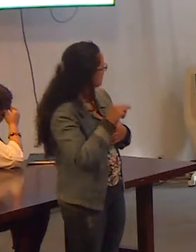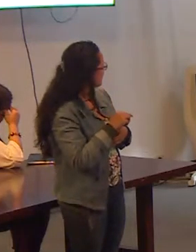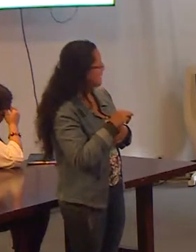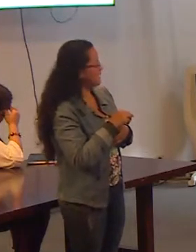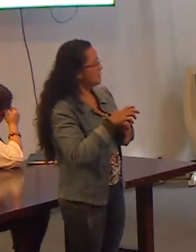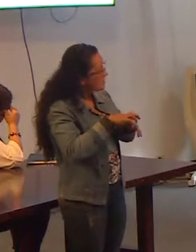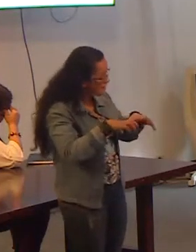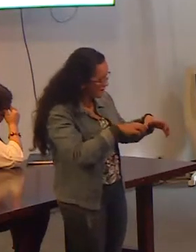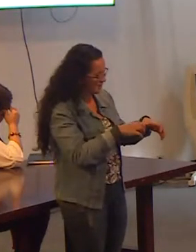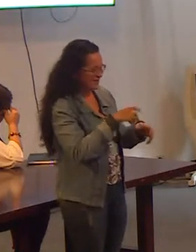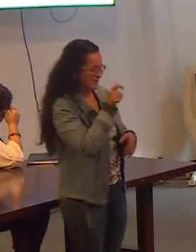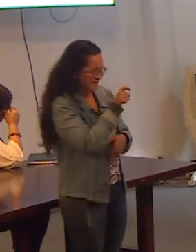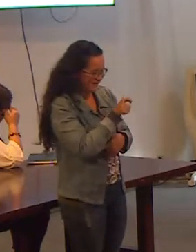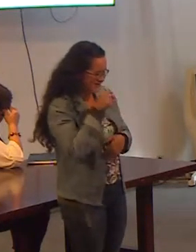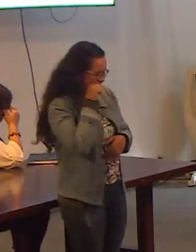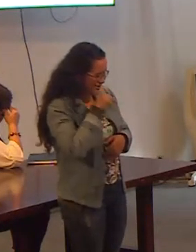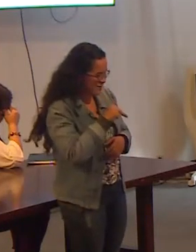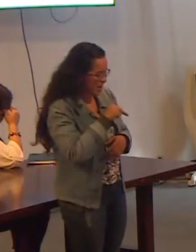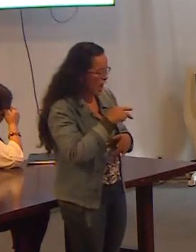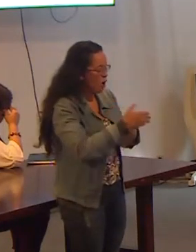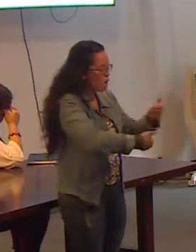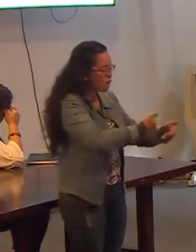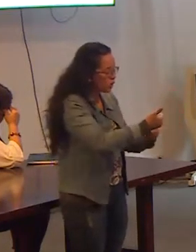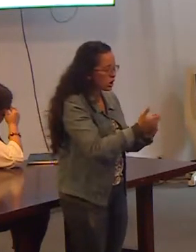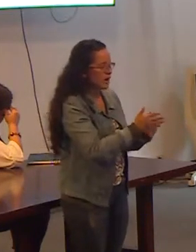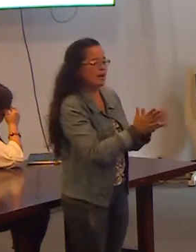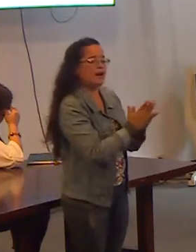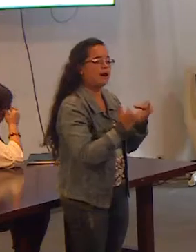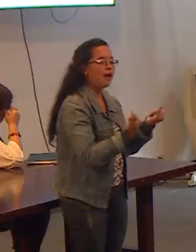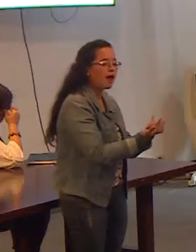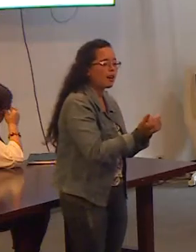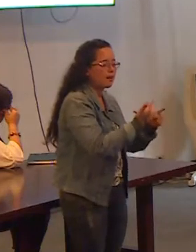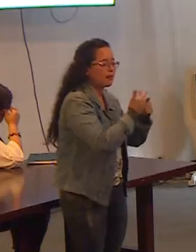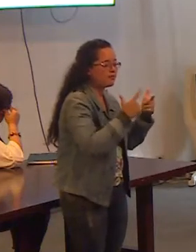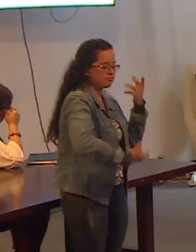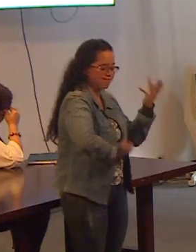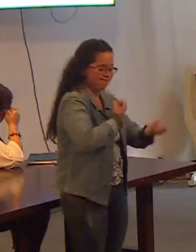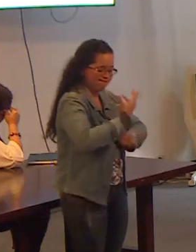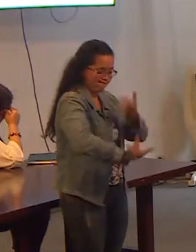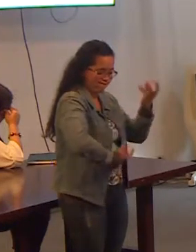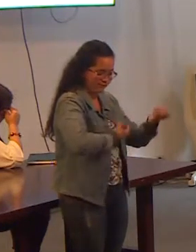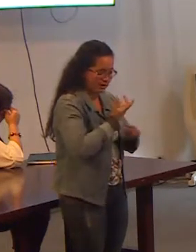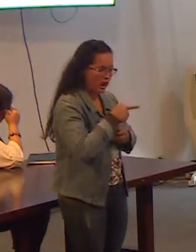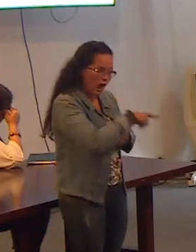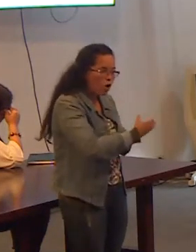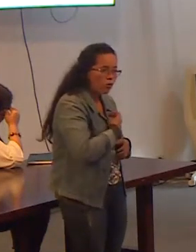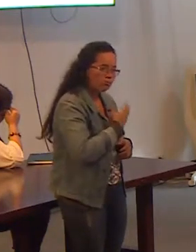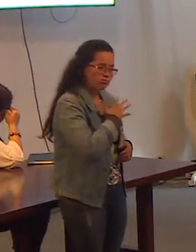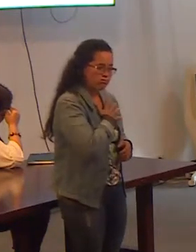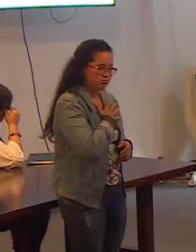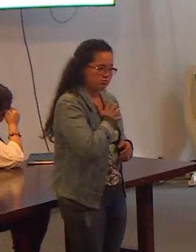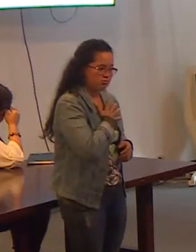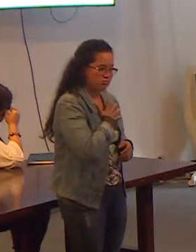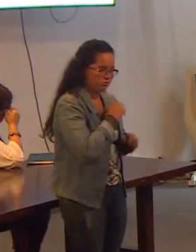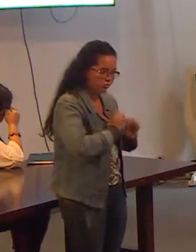las acciones humanas mediante procesos reales de libre expresión, donde tenga como la oportunidad